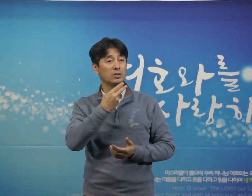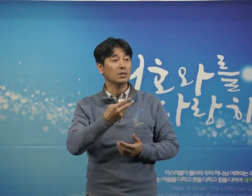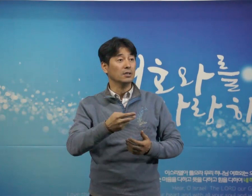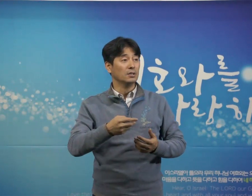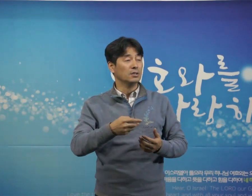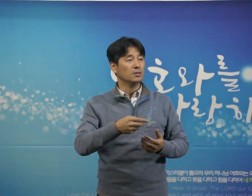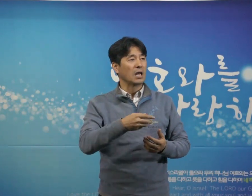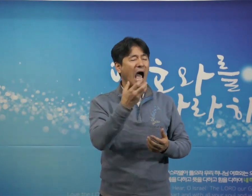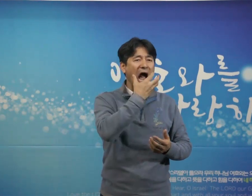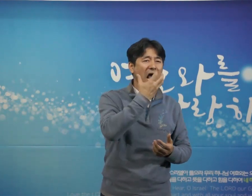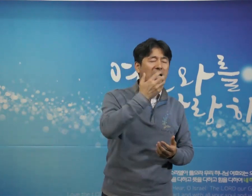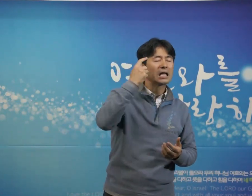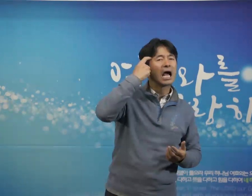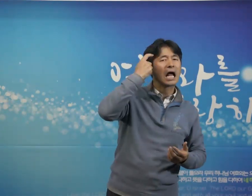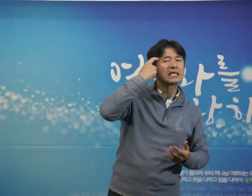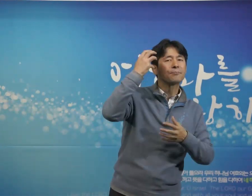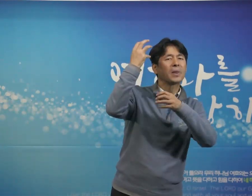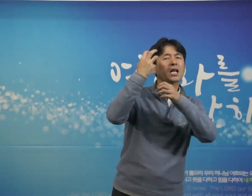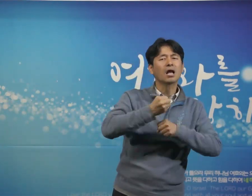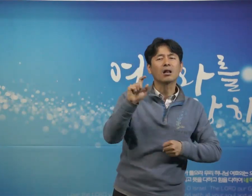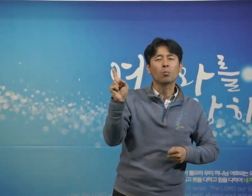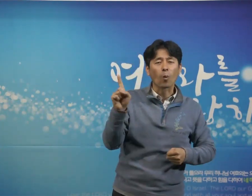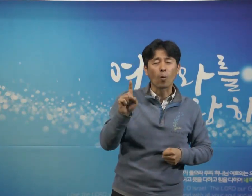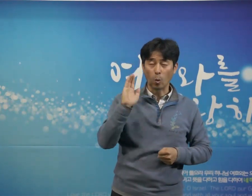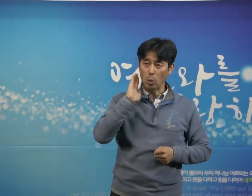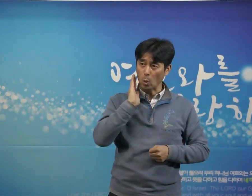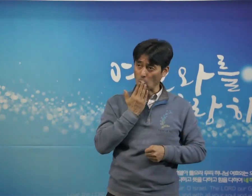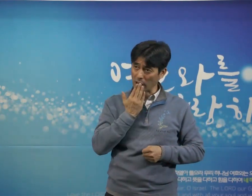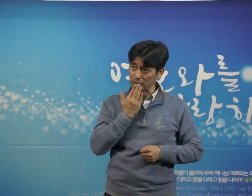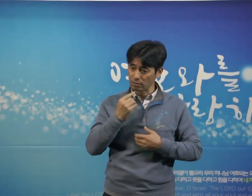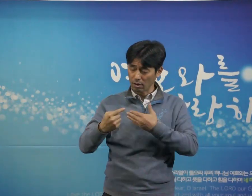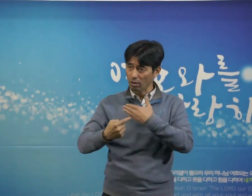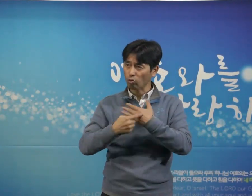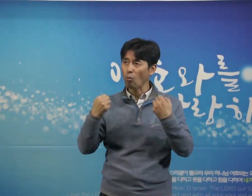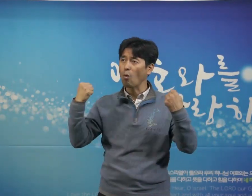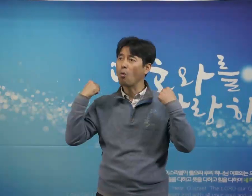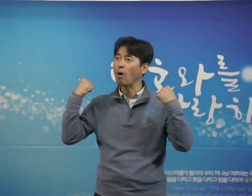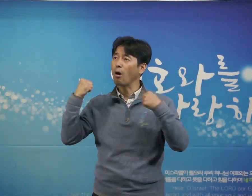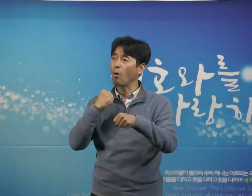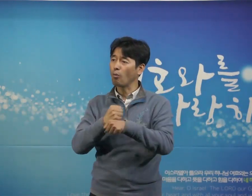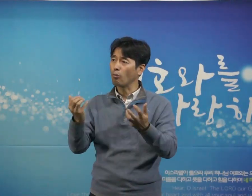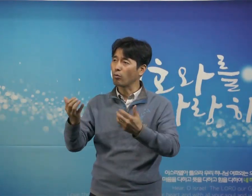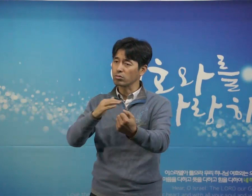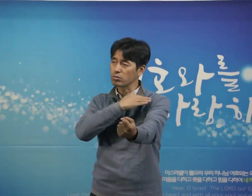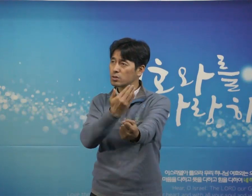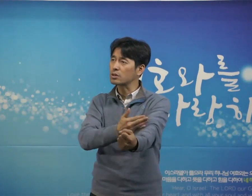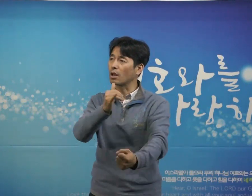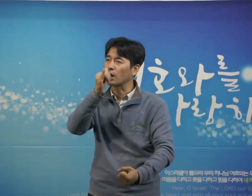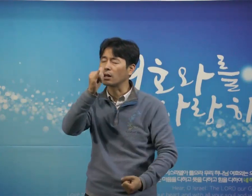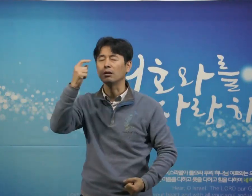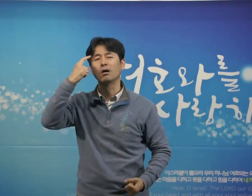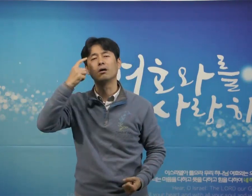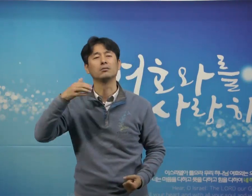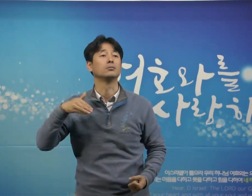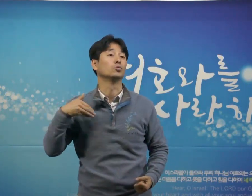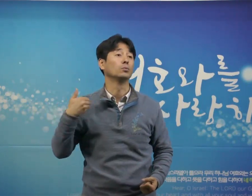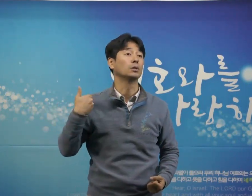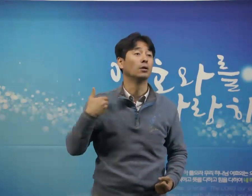그런 것들이 필요할 것 같습니다. 청인들의 생각에 편견에서 농인들이 건강하기